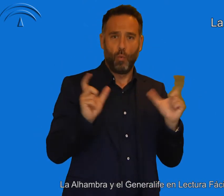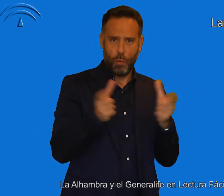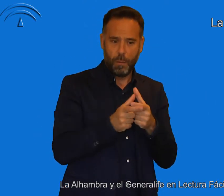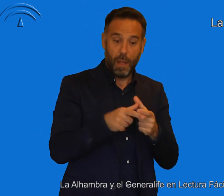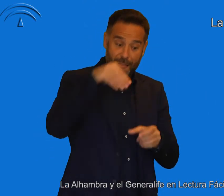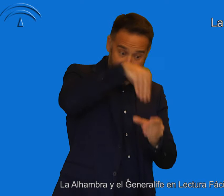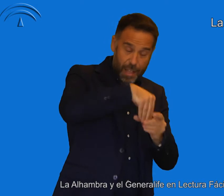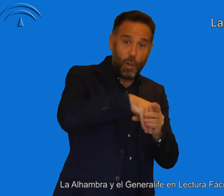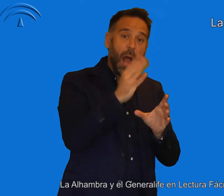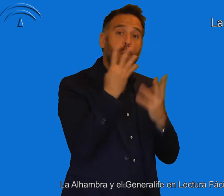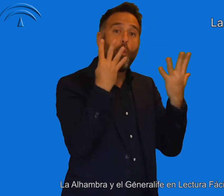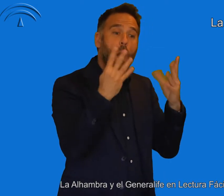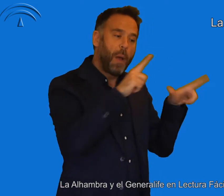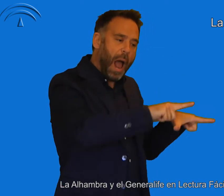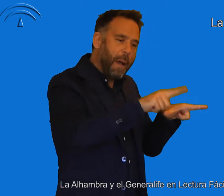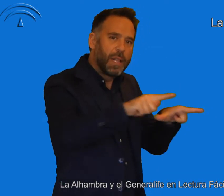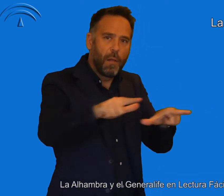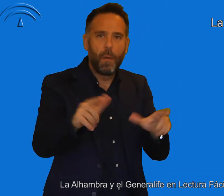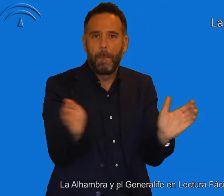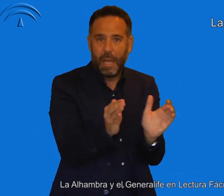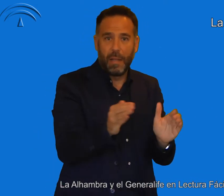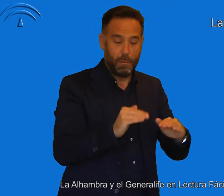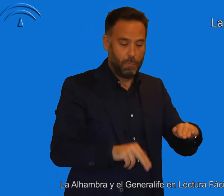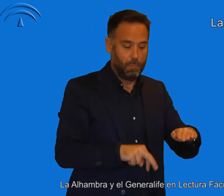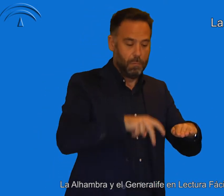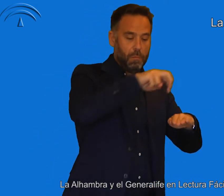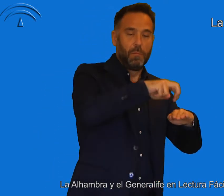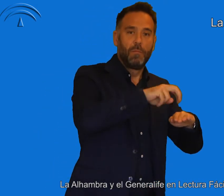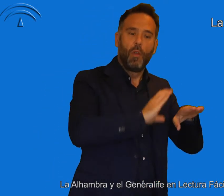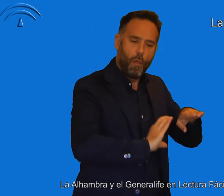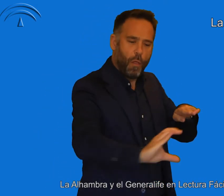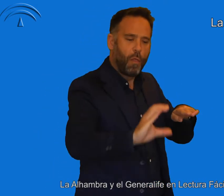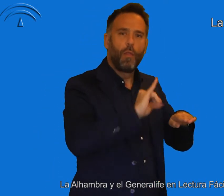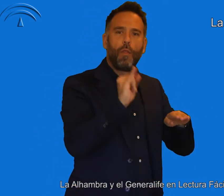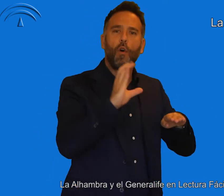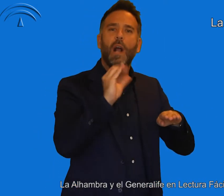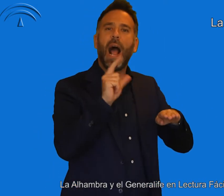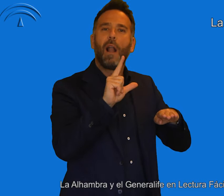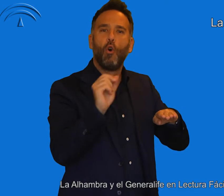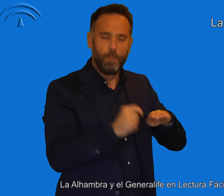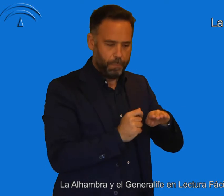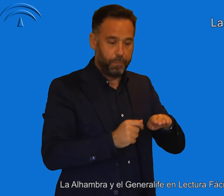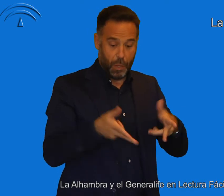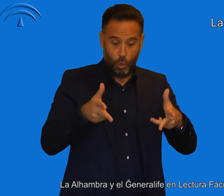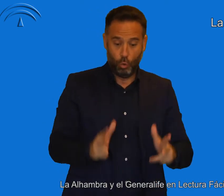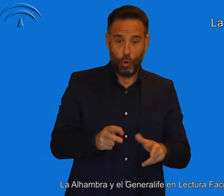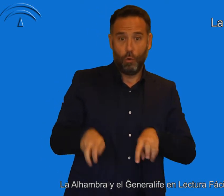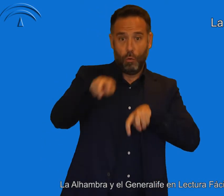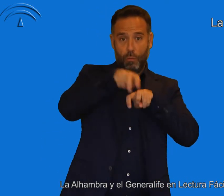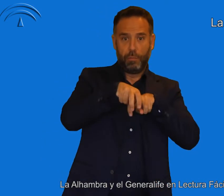días festivos. Dentro de los muros hay 9 alcobas pequeñas, elevadas del suelo por un zócalo.